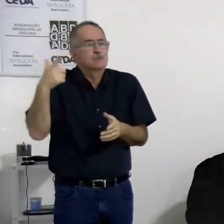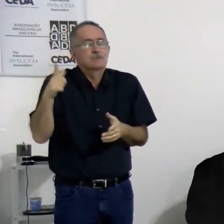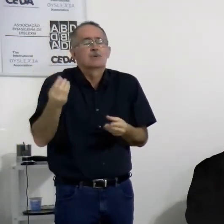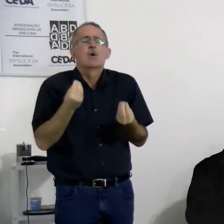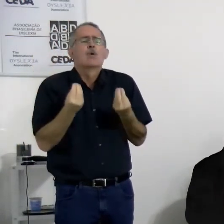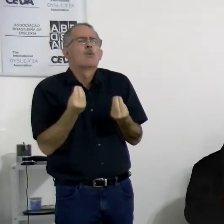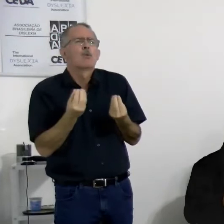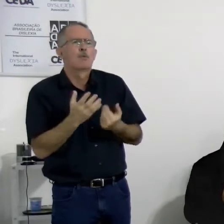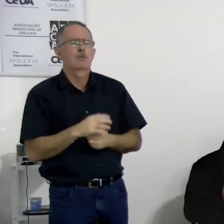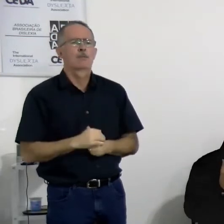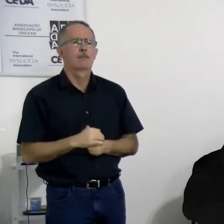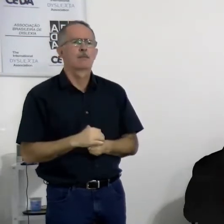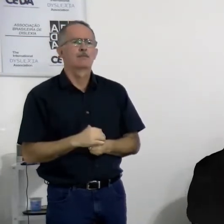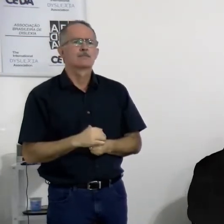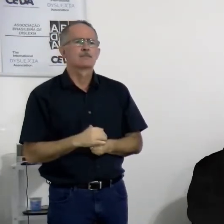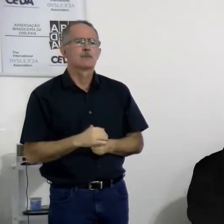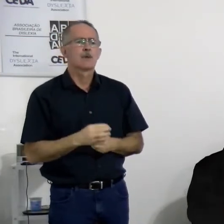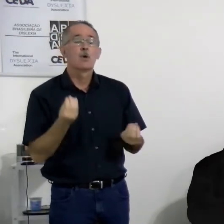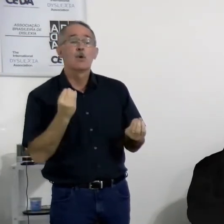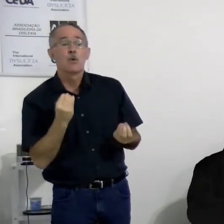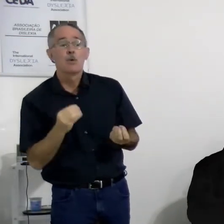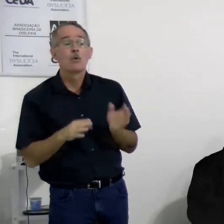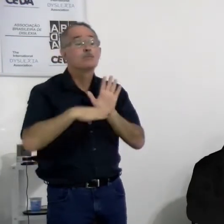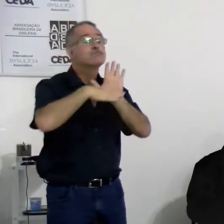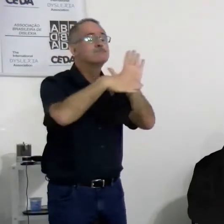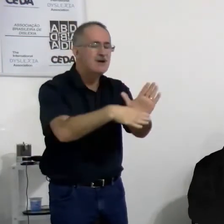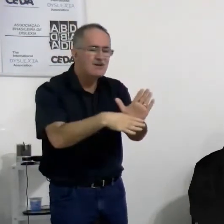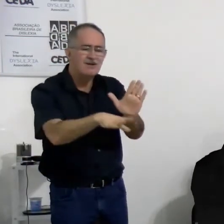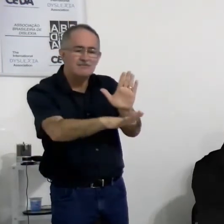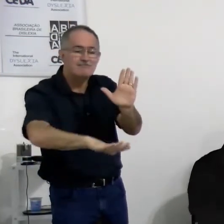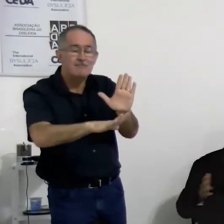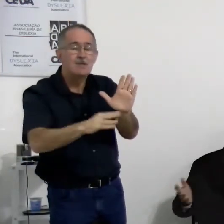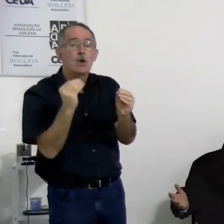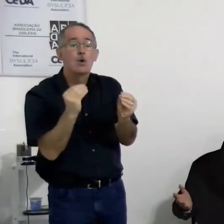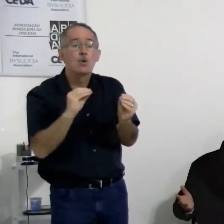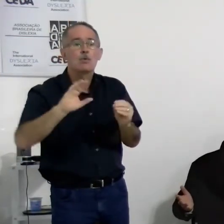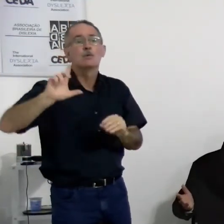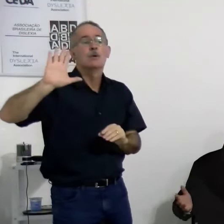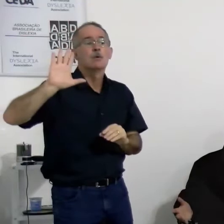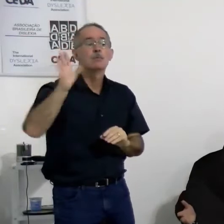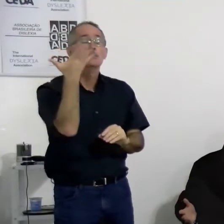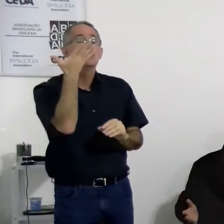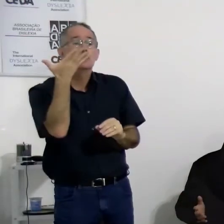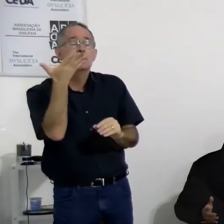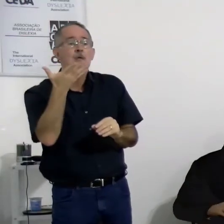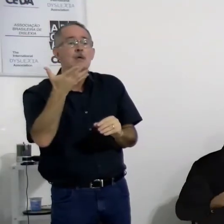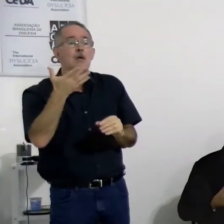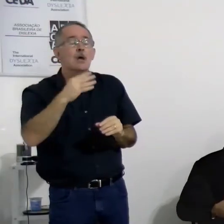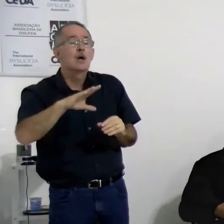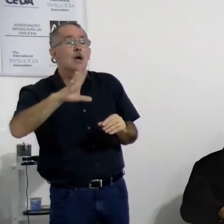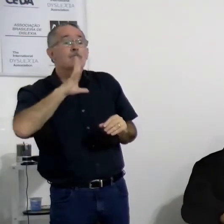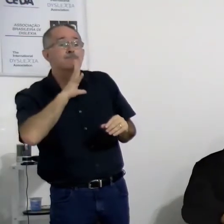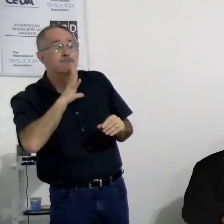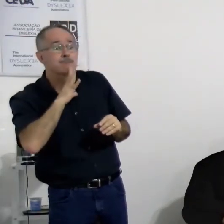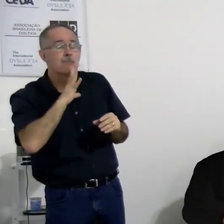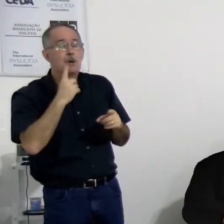é, na intervenção precoce, o impacto da mudança da informação que nós